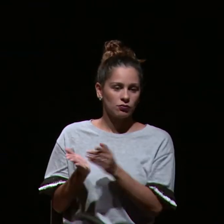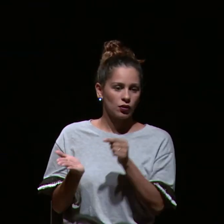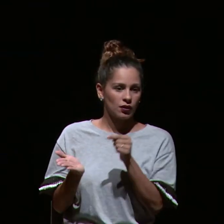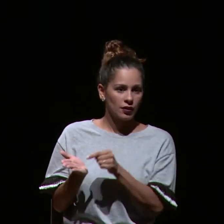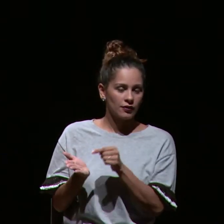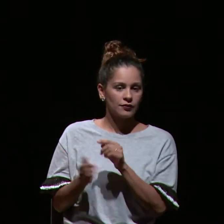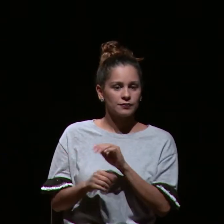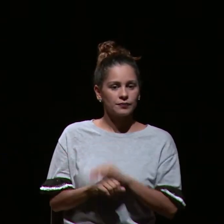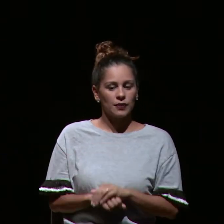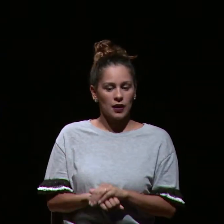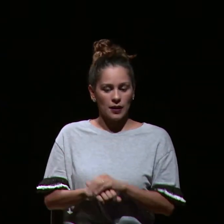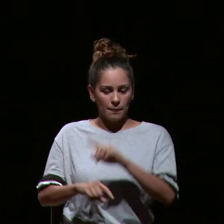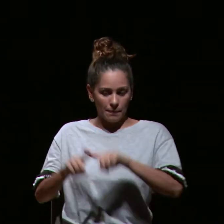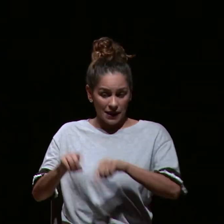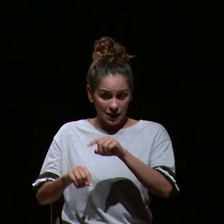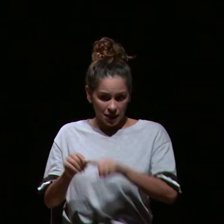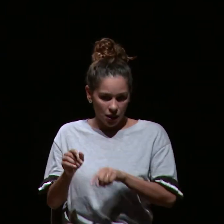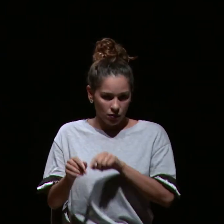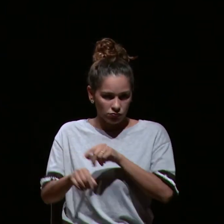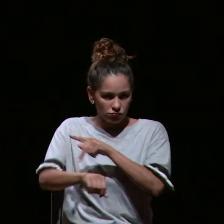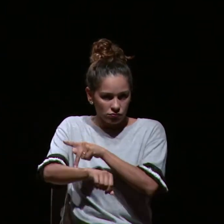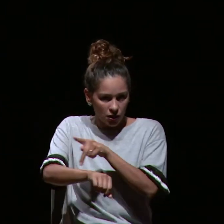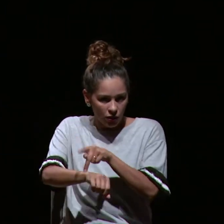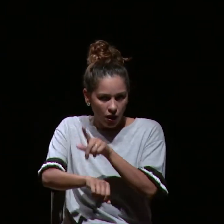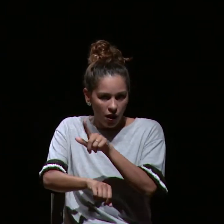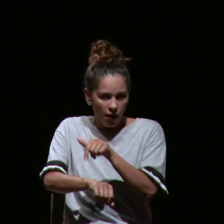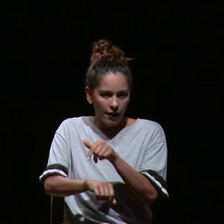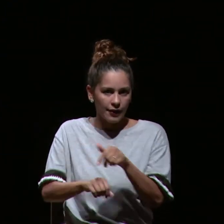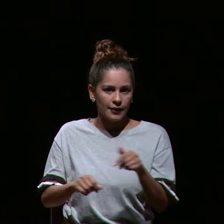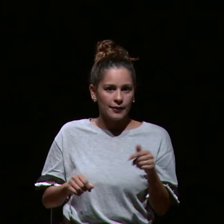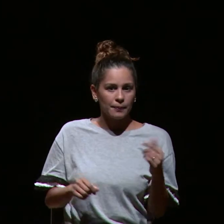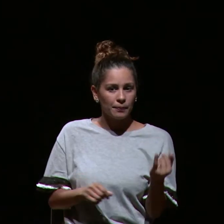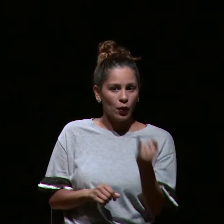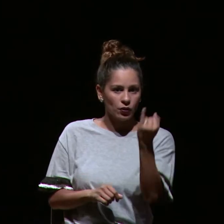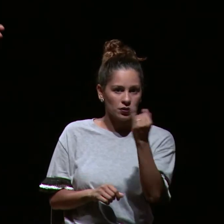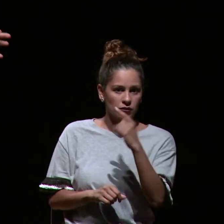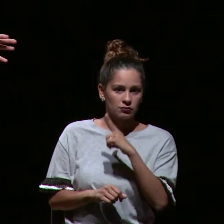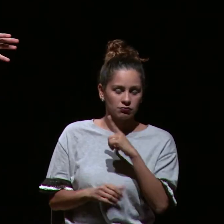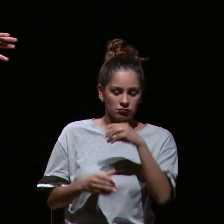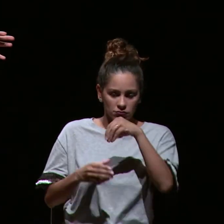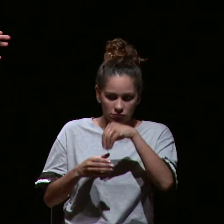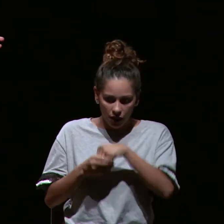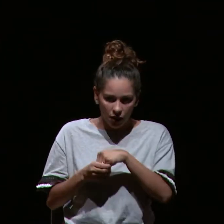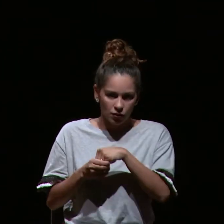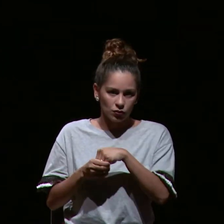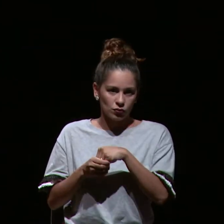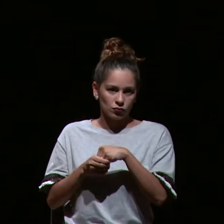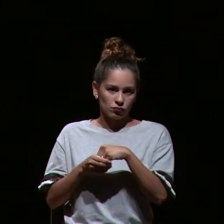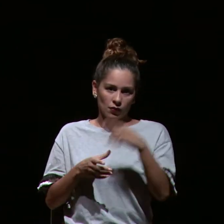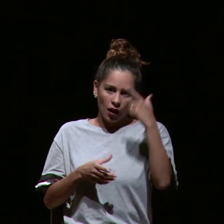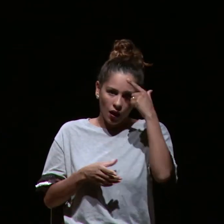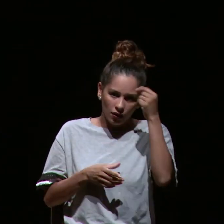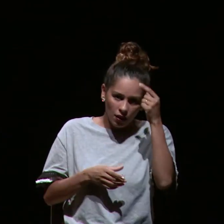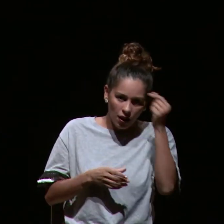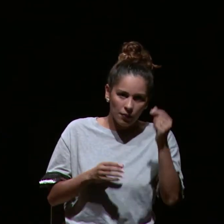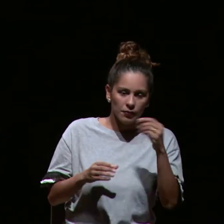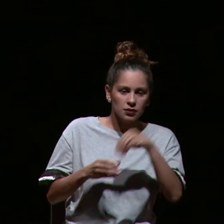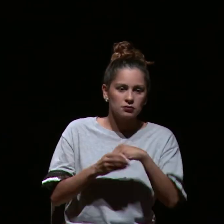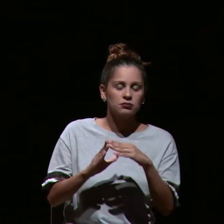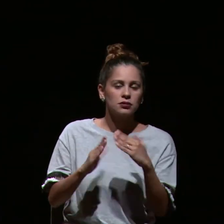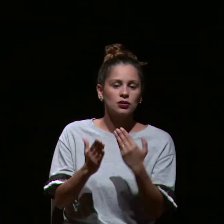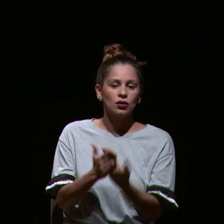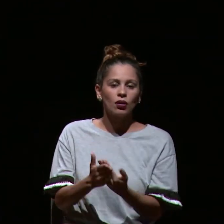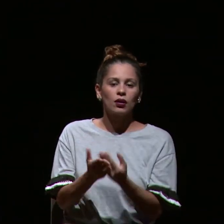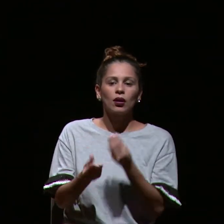fontes de acesso ao conhecimento do aluno, no qual os conhecimentos acadêmicos são transmitidos em formas de saber escolar. Como